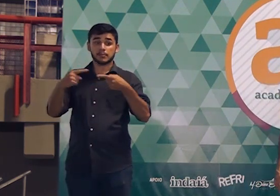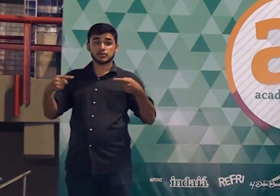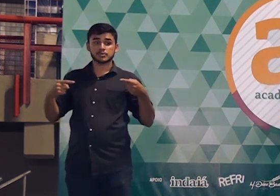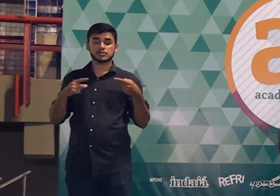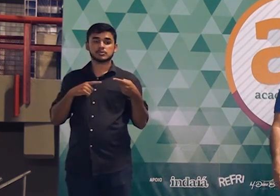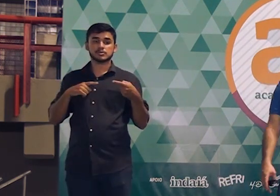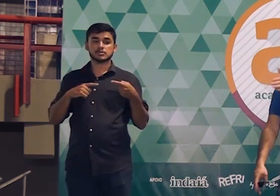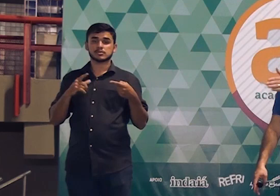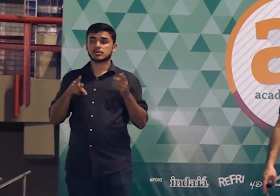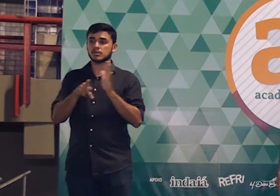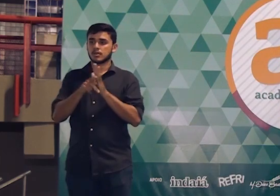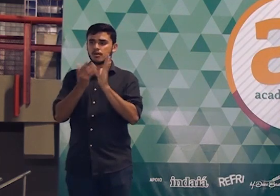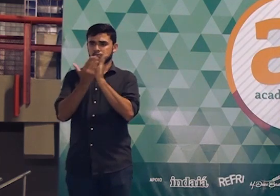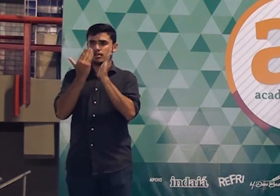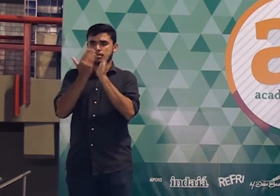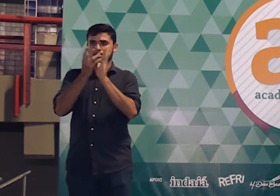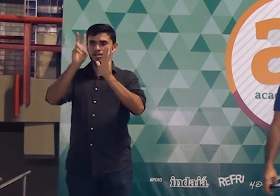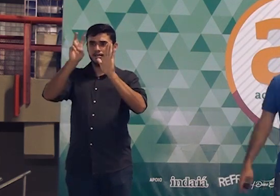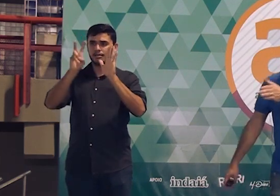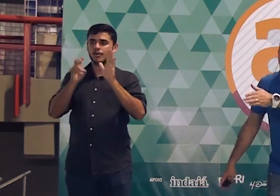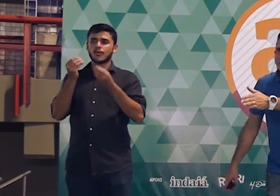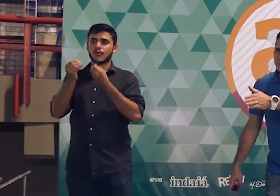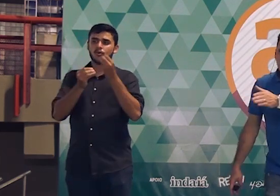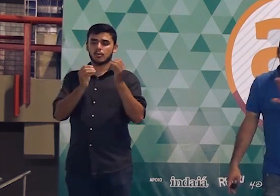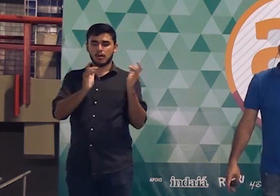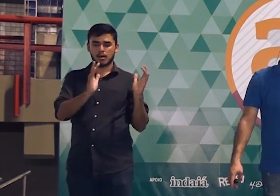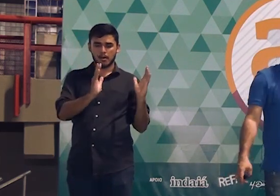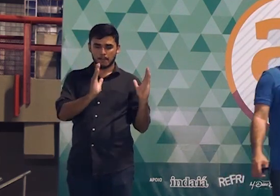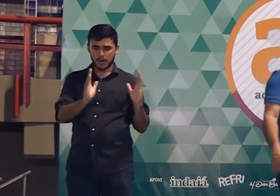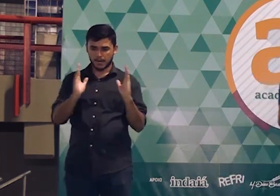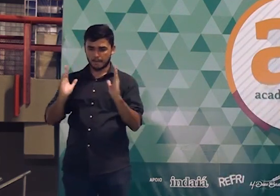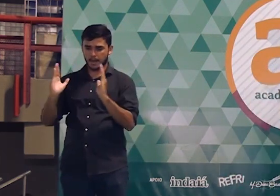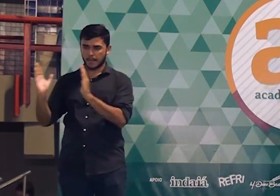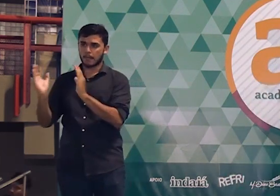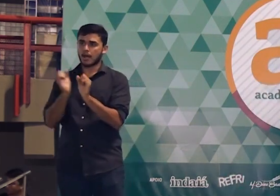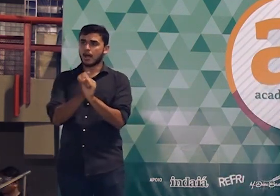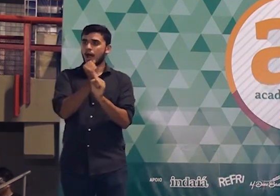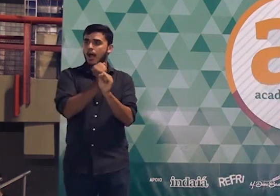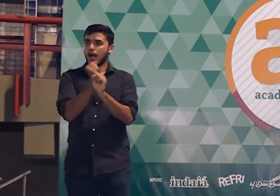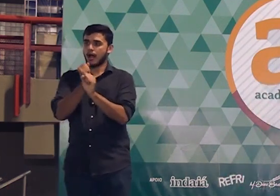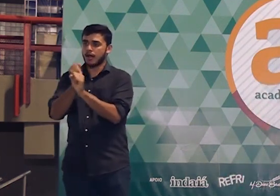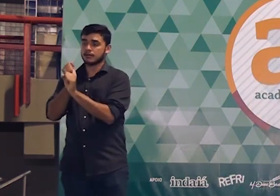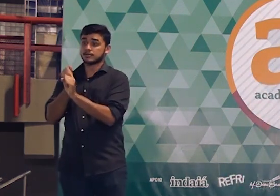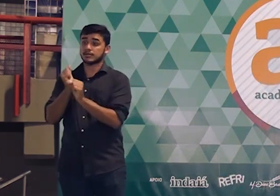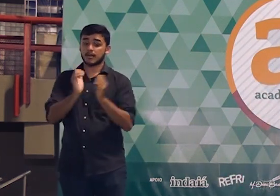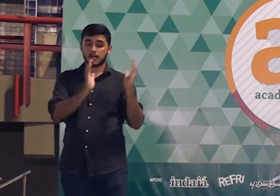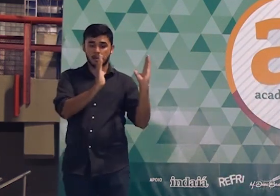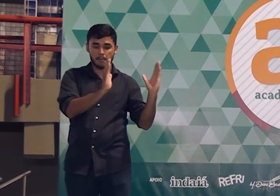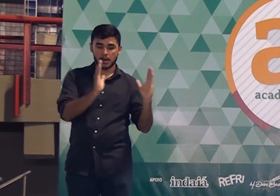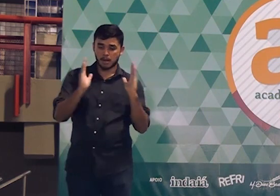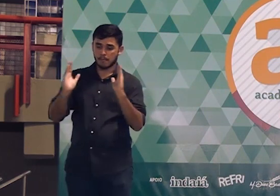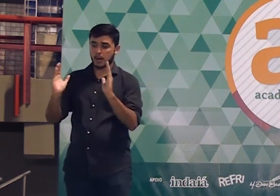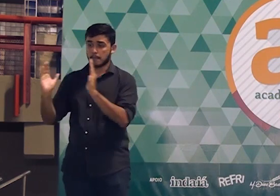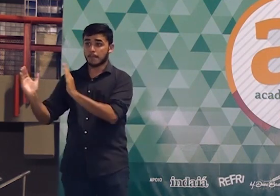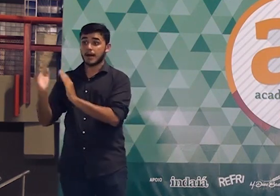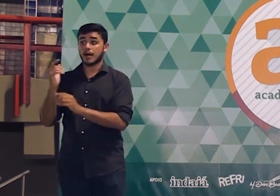uma periodização da indústria. A gente dividiu aí em 4 fases,